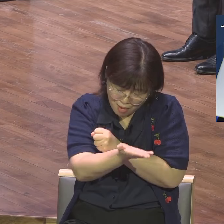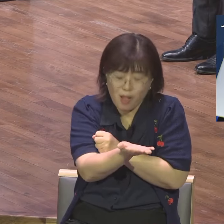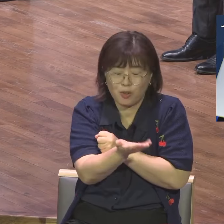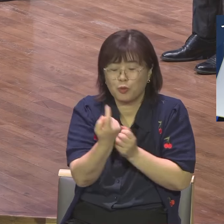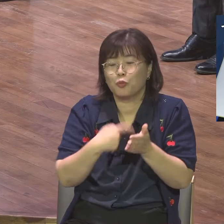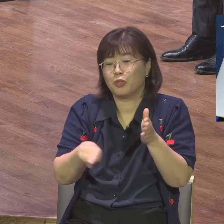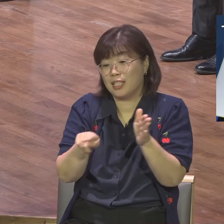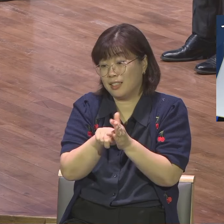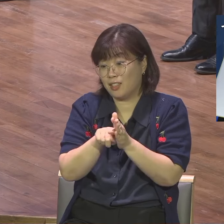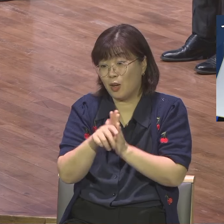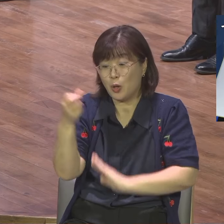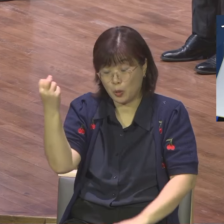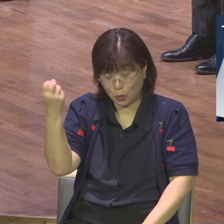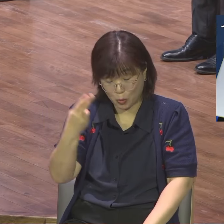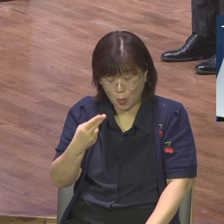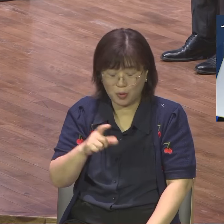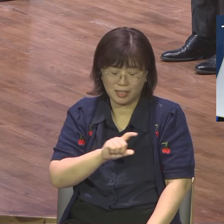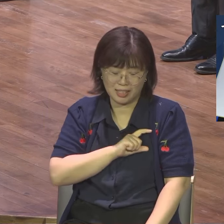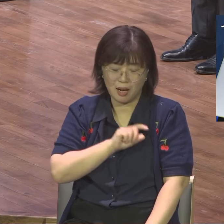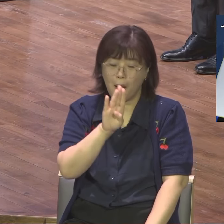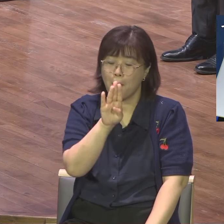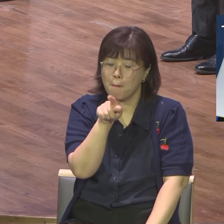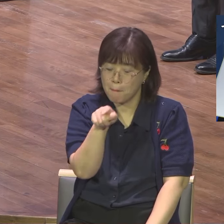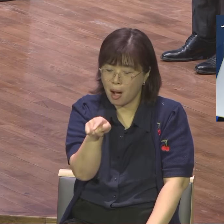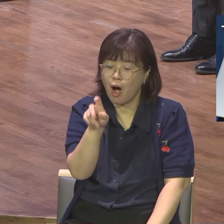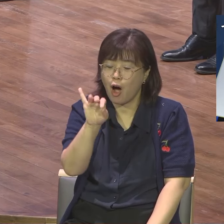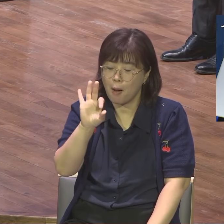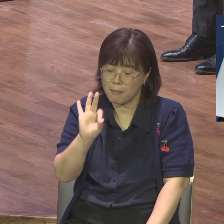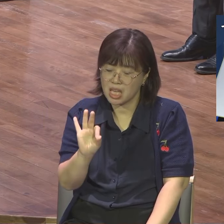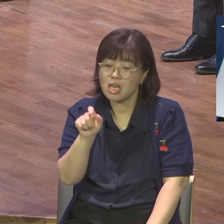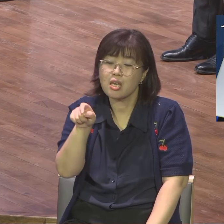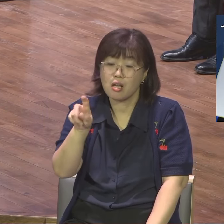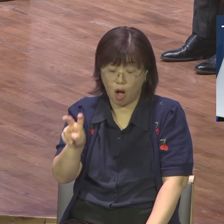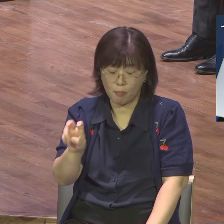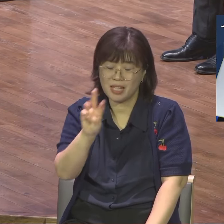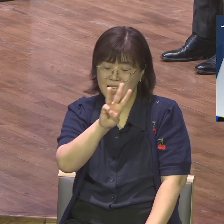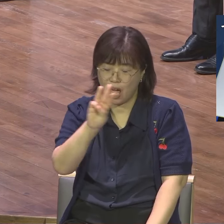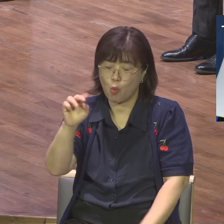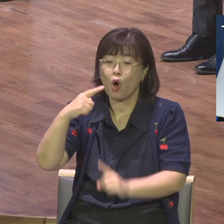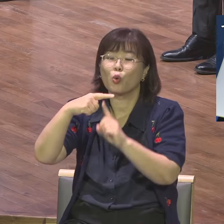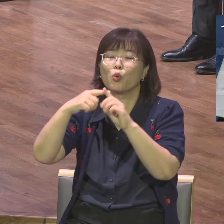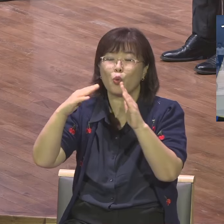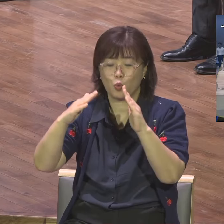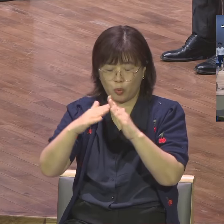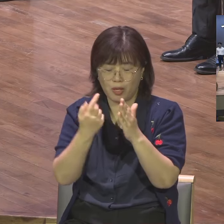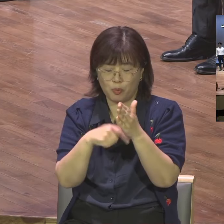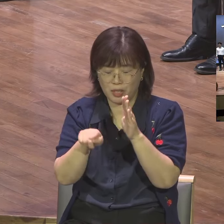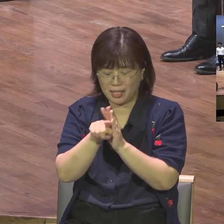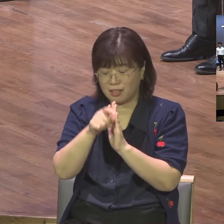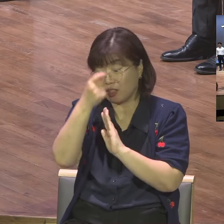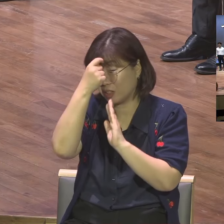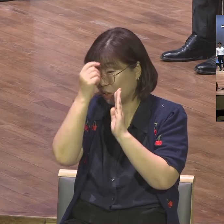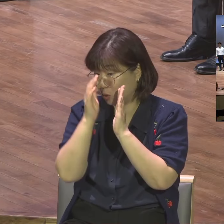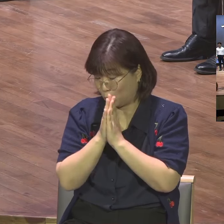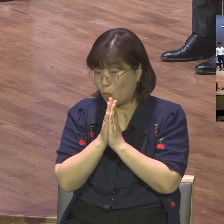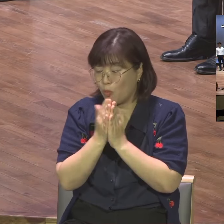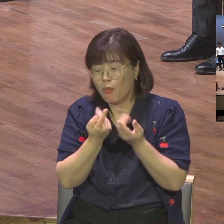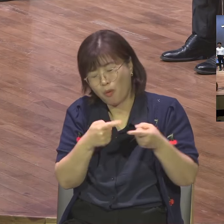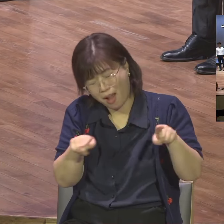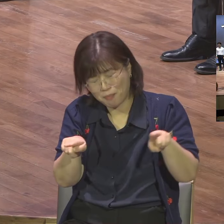버밍엄 예원교회를 생각하시고 기도하는 마음으로 내 심장 속에 하나님 앞에 찬양드리겠습니다.